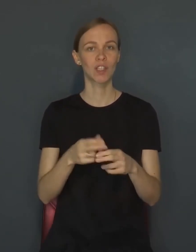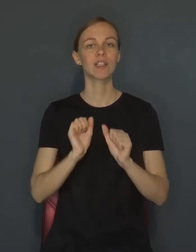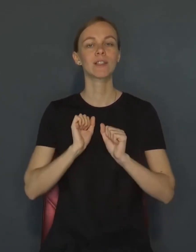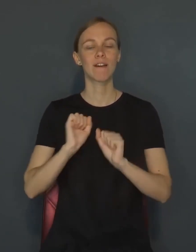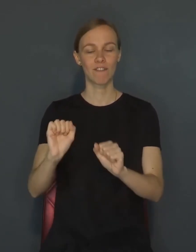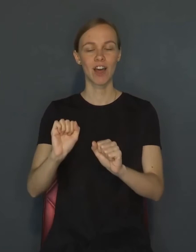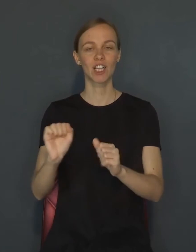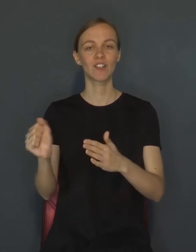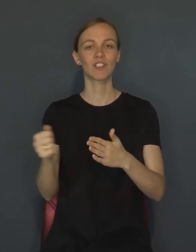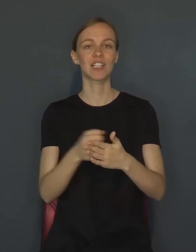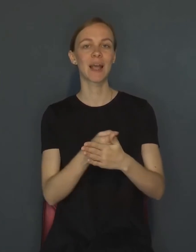Івана III.